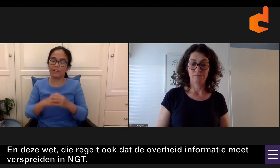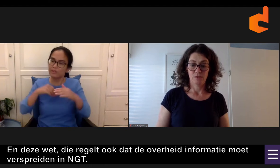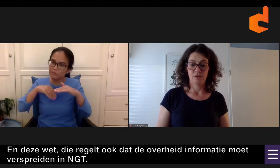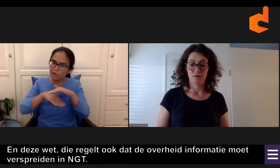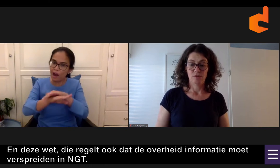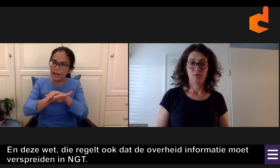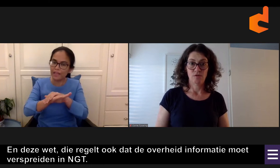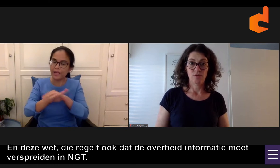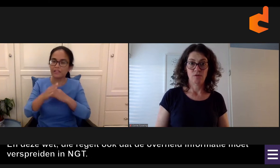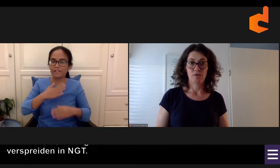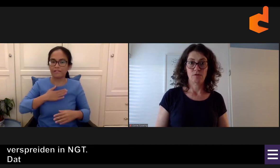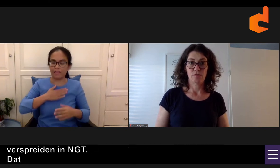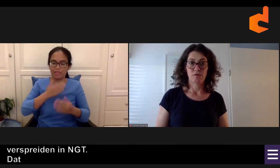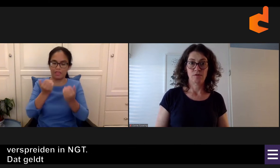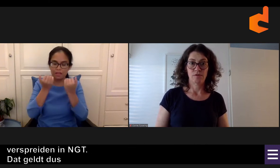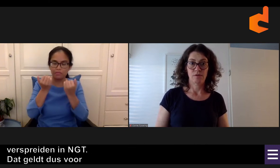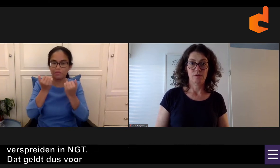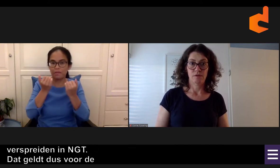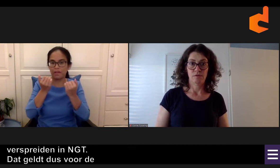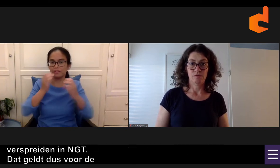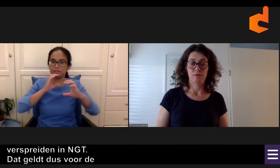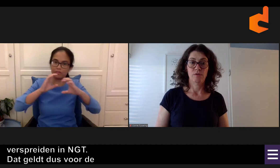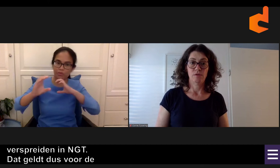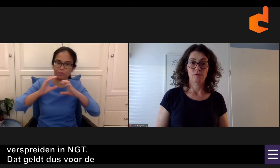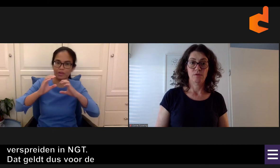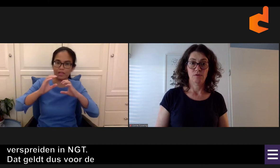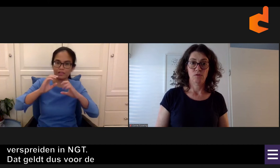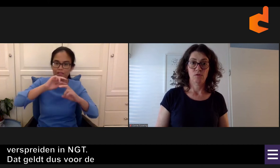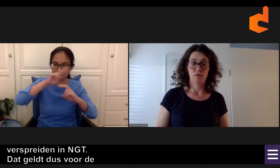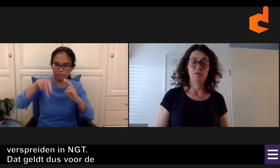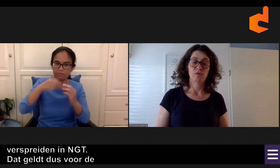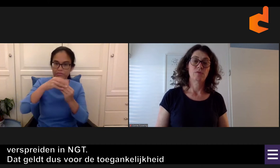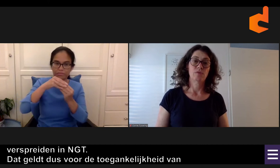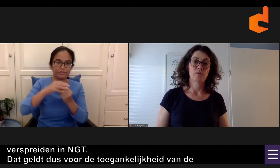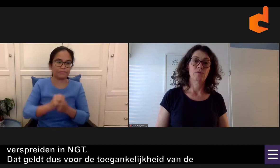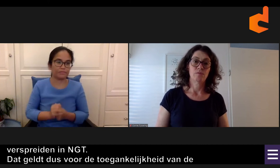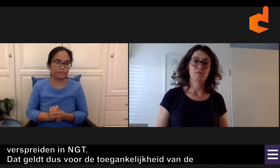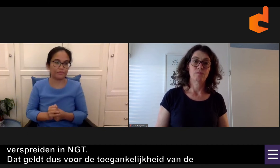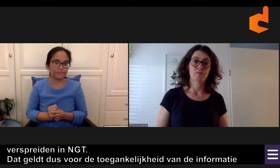Dat geldt dus voor de toegankelijkheid, toegankelijkheid van de informatie en communicatie.